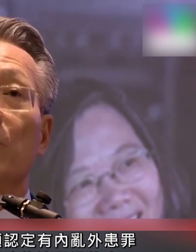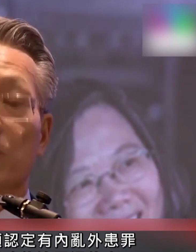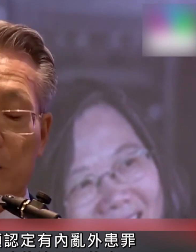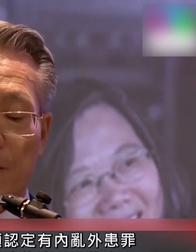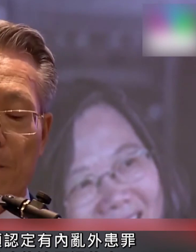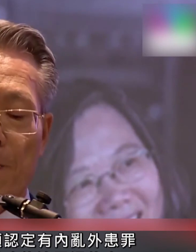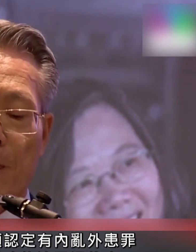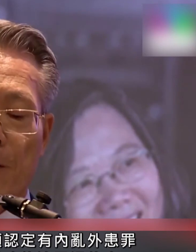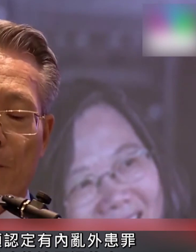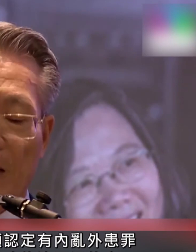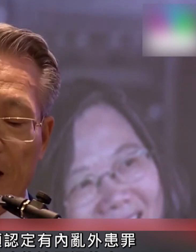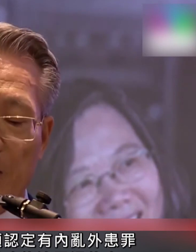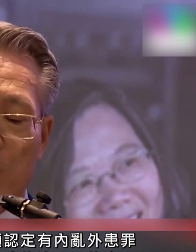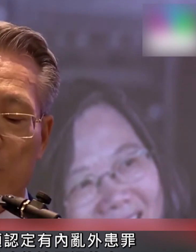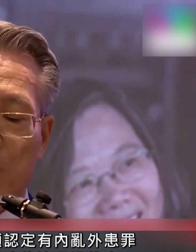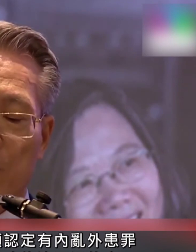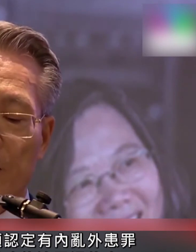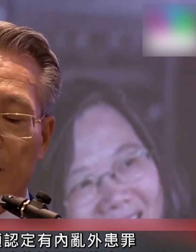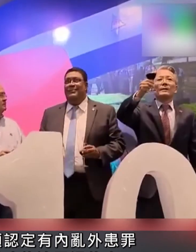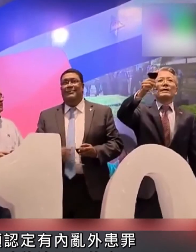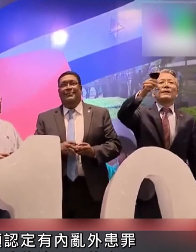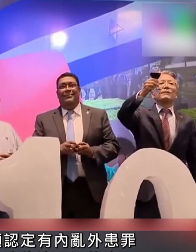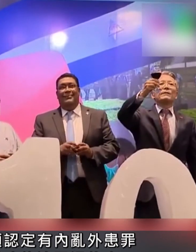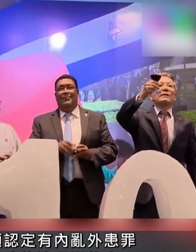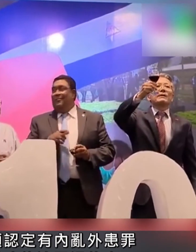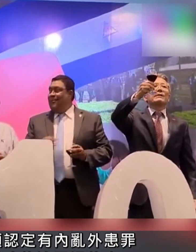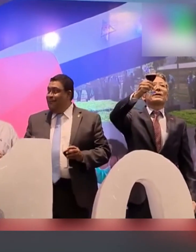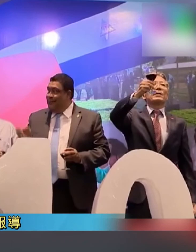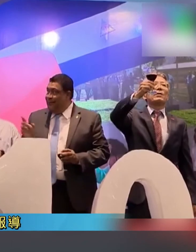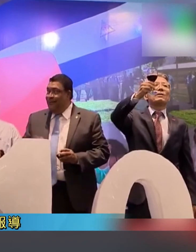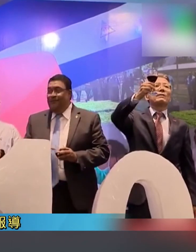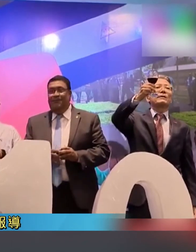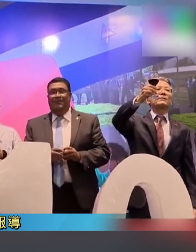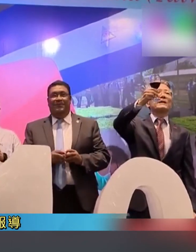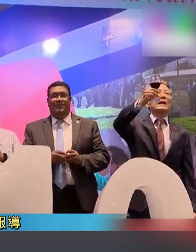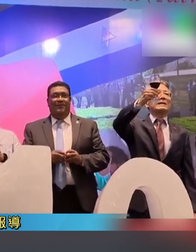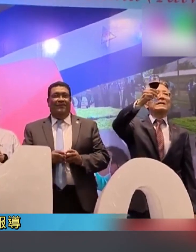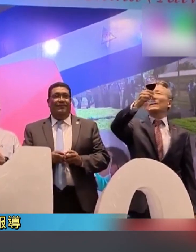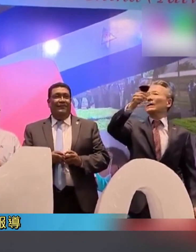而且判刑确定等情况，才能够追回退休金。记者韩彦彭耀祖台北报道。